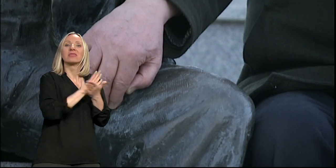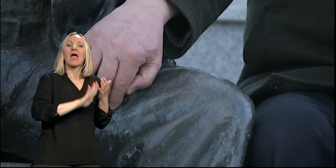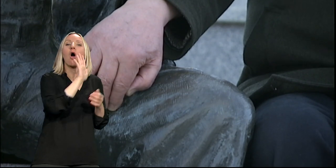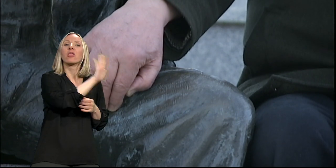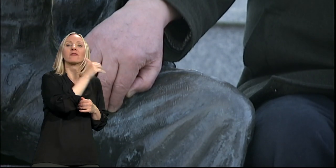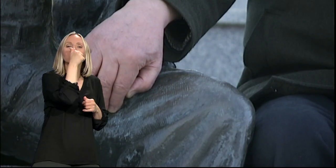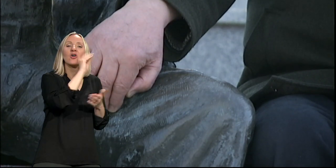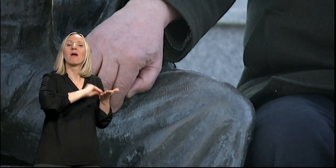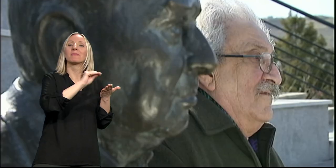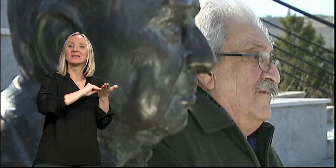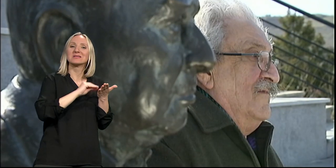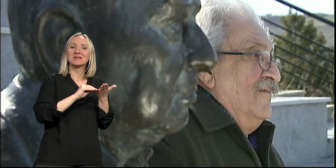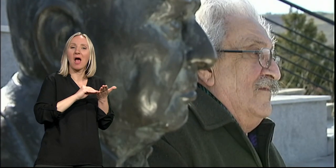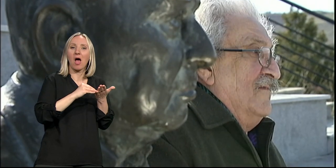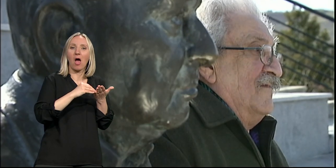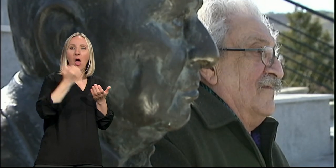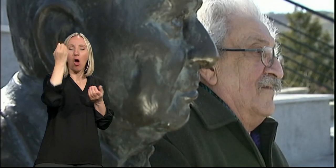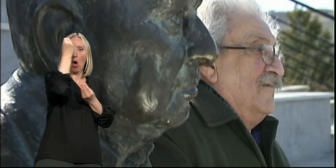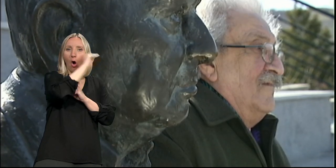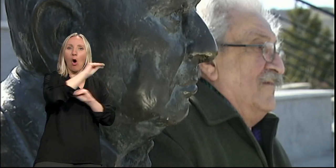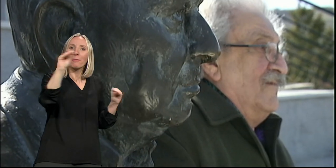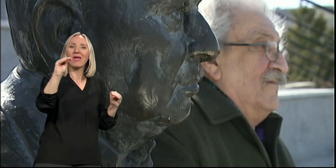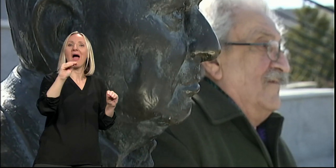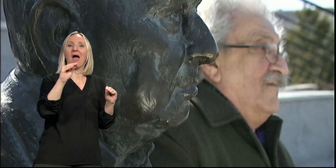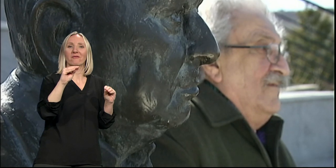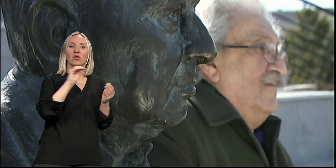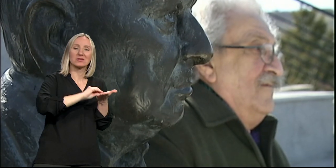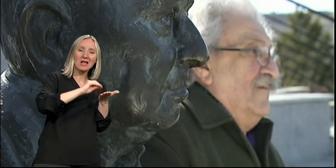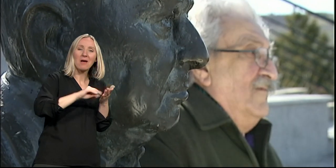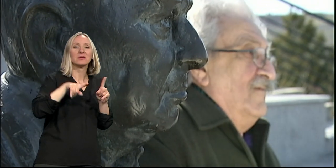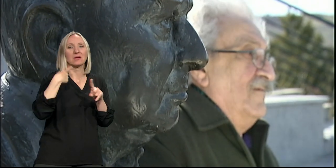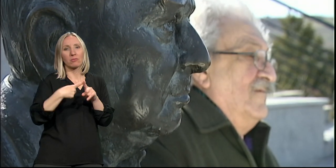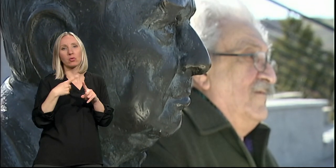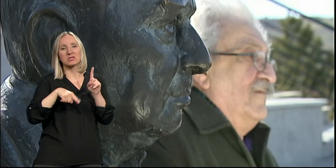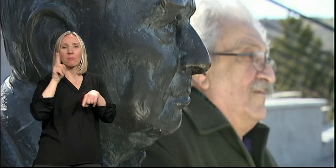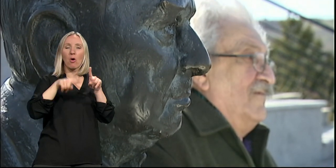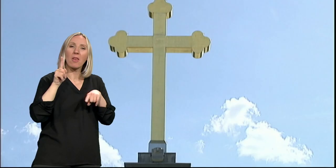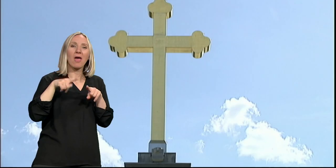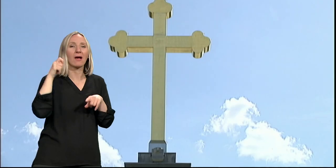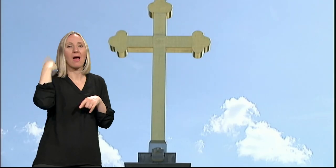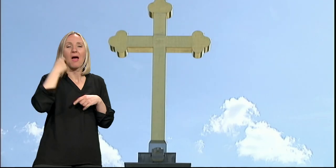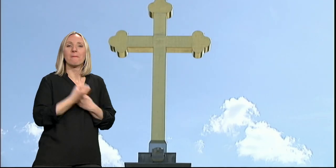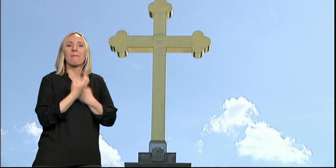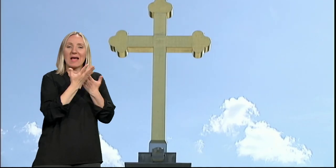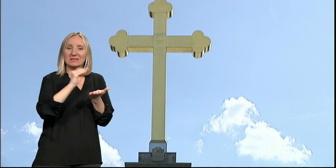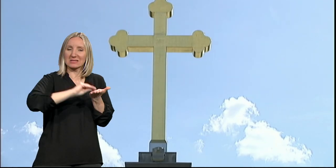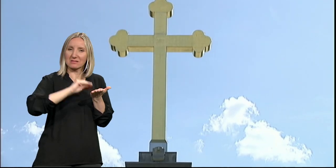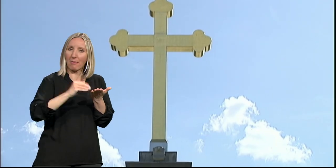zaostavštine objavio i ovih zapisa i poneku samo pesmu.